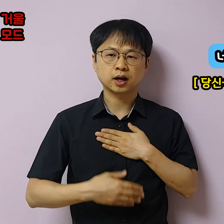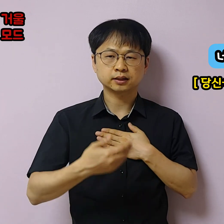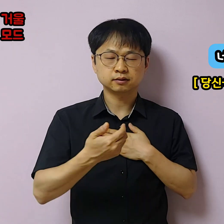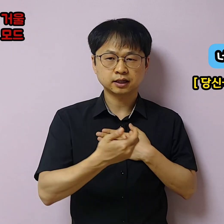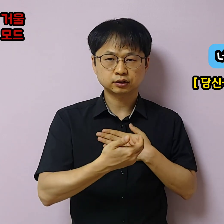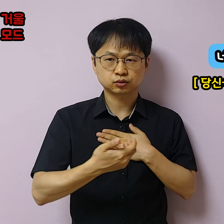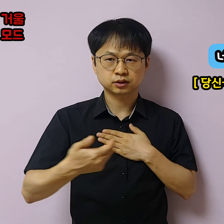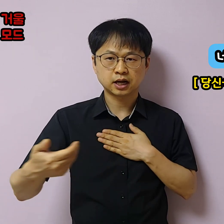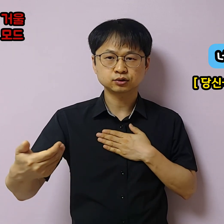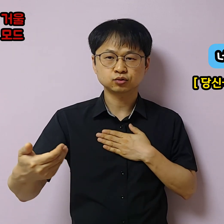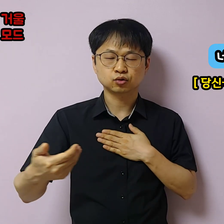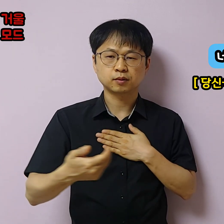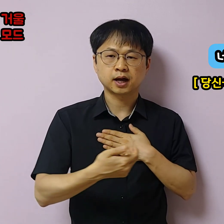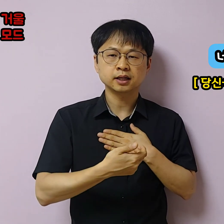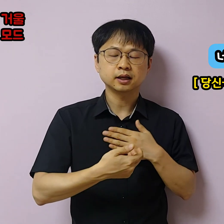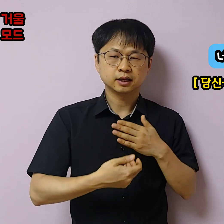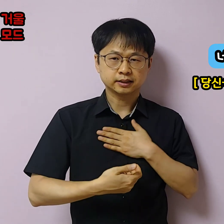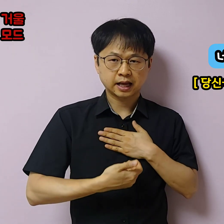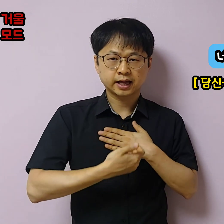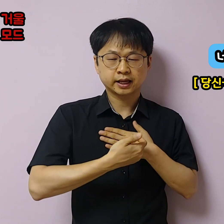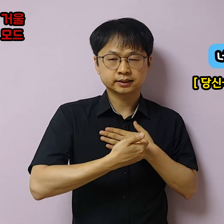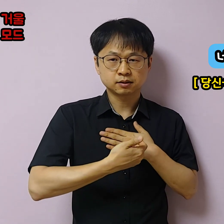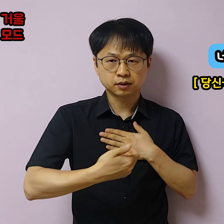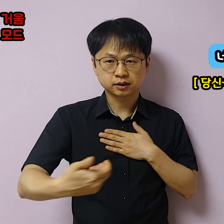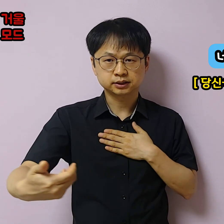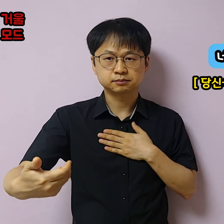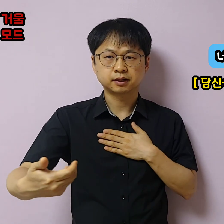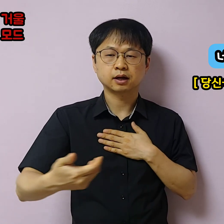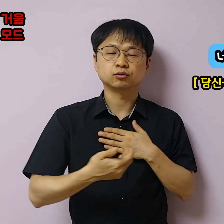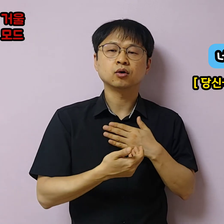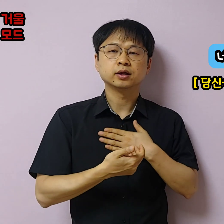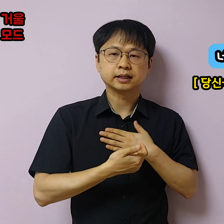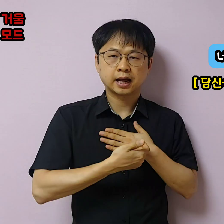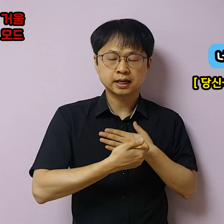아까 떠나다 수어를 한 손으로만 나에게서 멀어지는 방향으로 날